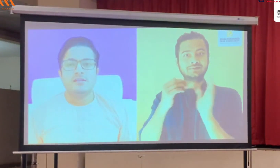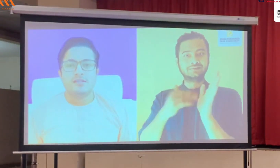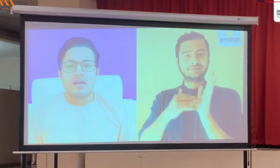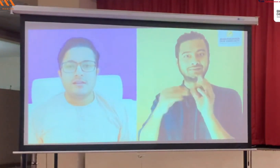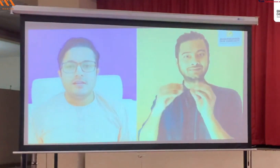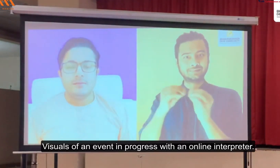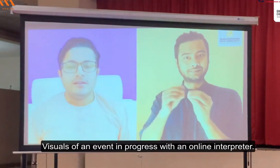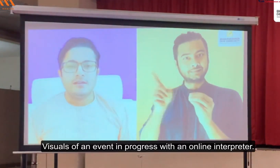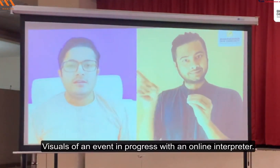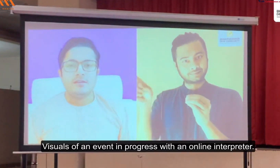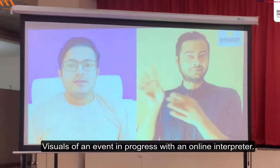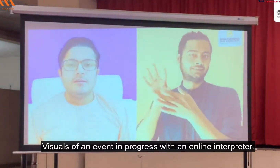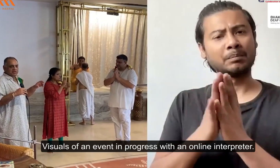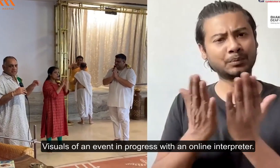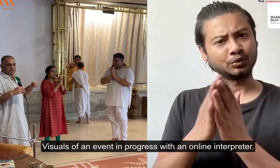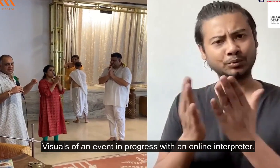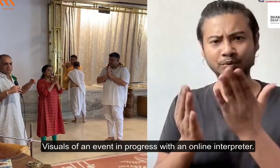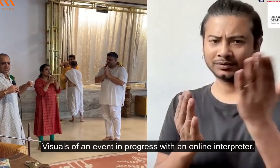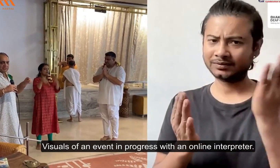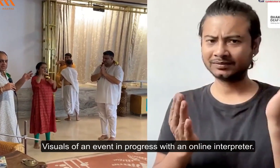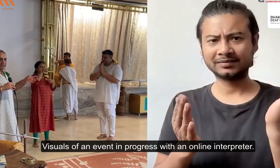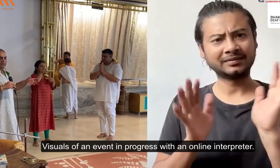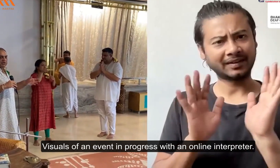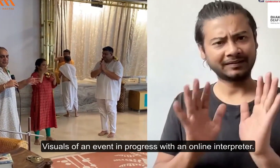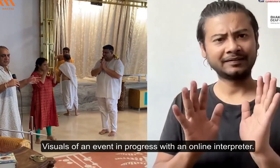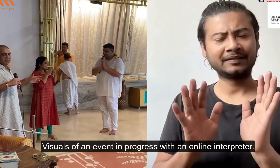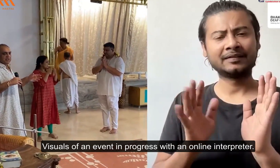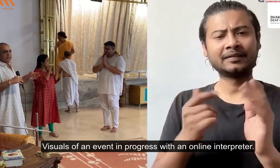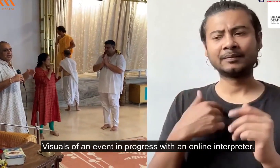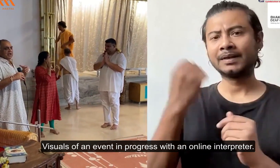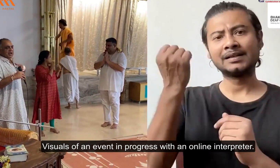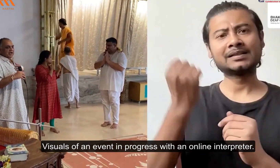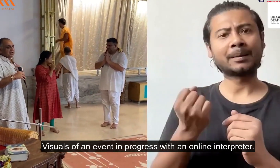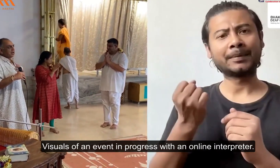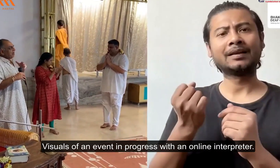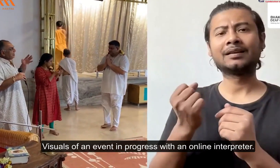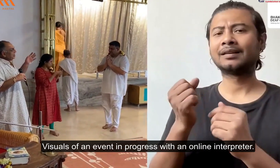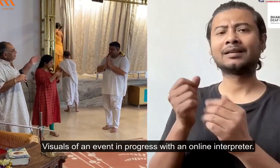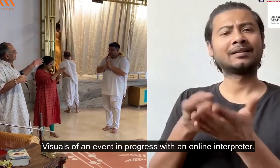स्क्रीन पर ऑनलाइन इंटरप्रेटर के साथ चल रहे किसी कार्यक्रम के दृश्य।